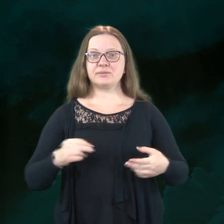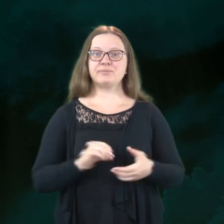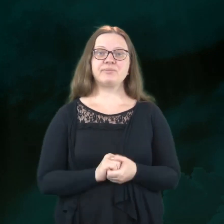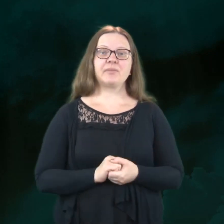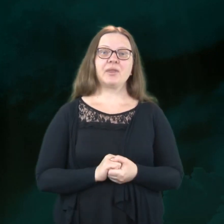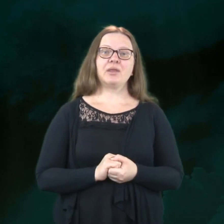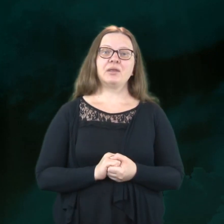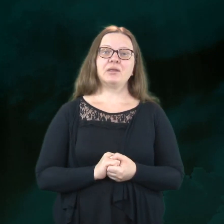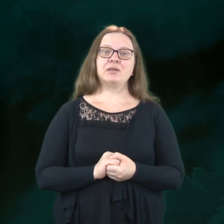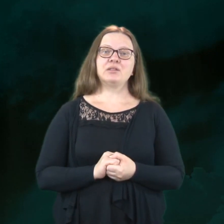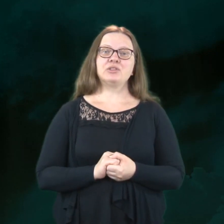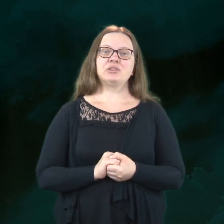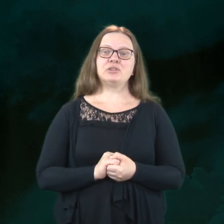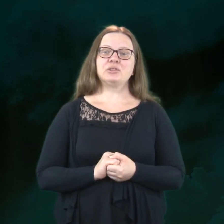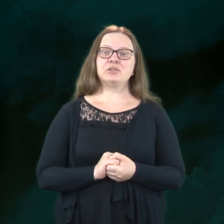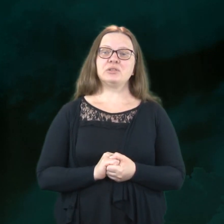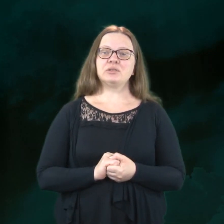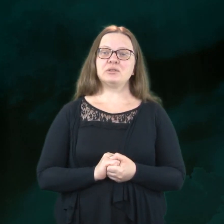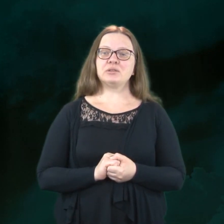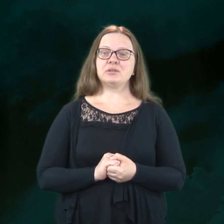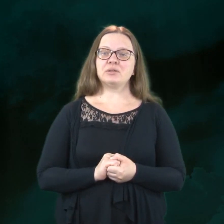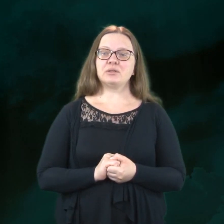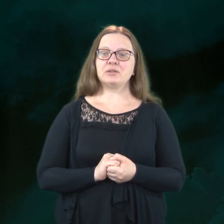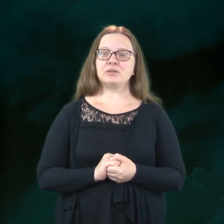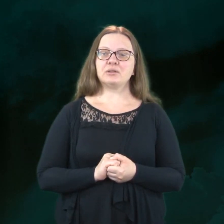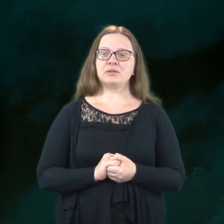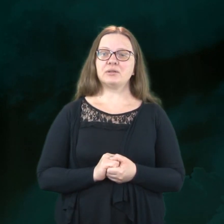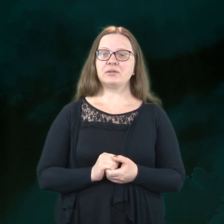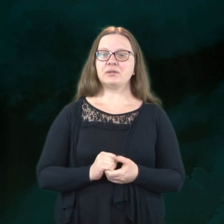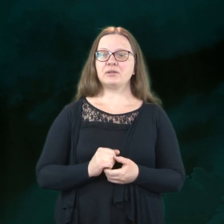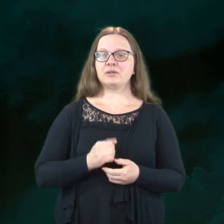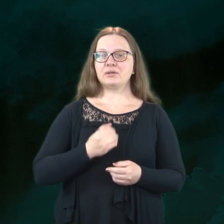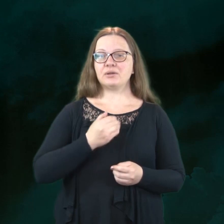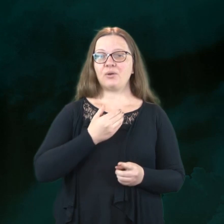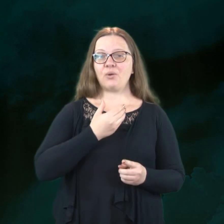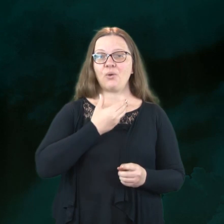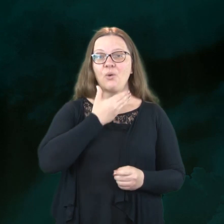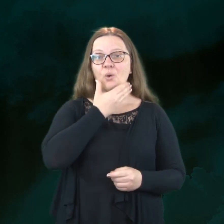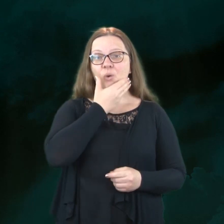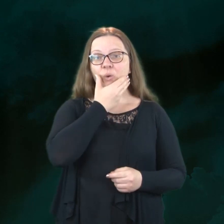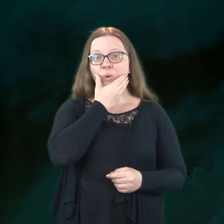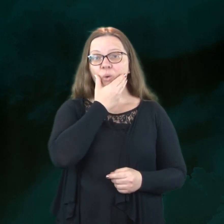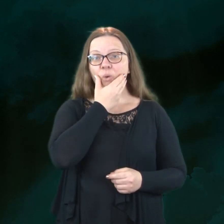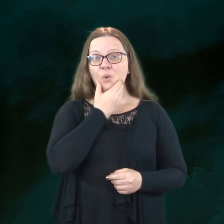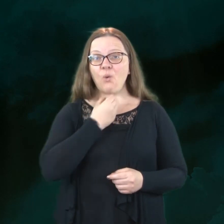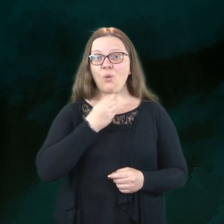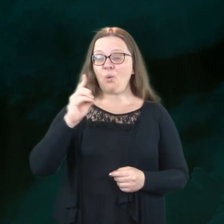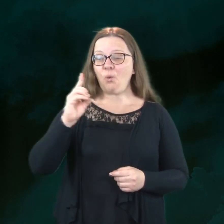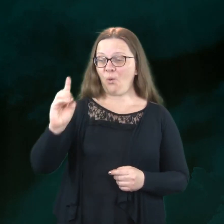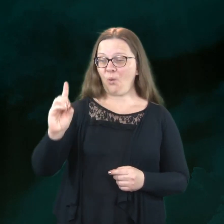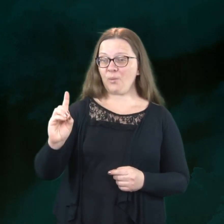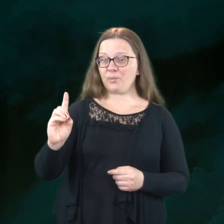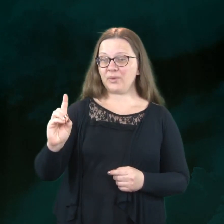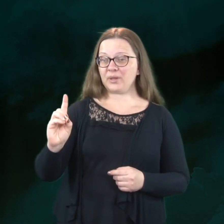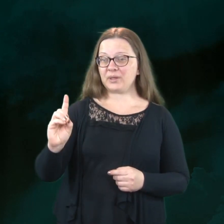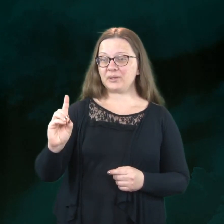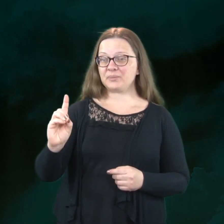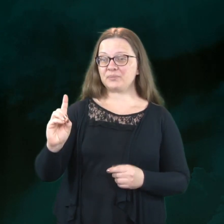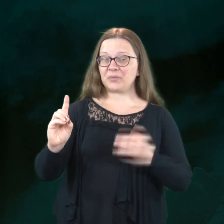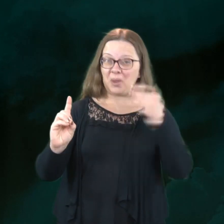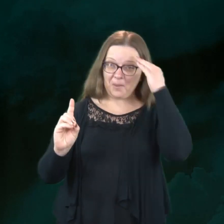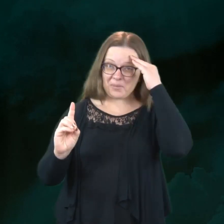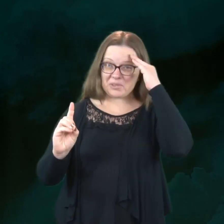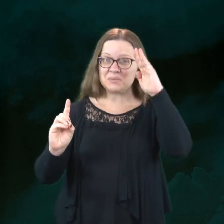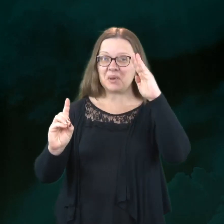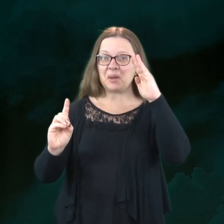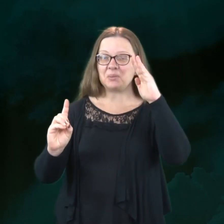antropocentrismo. Quer dizer, o homem, ele é o centro de tudo. Até a idolatria